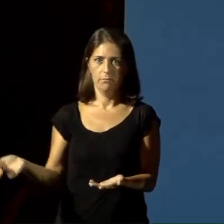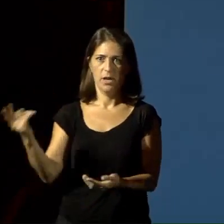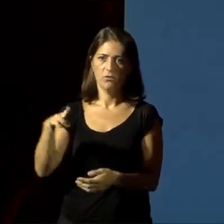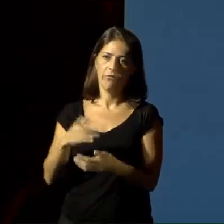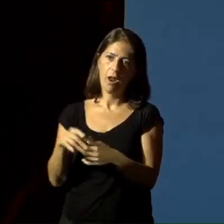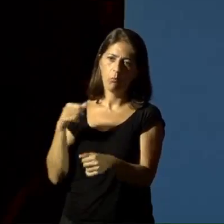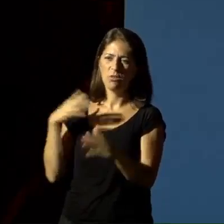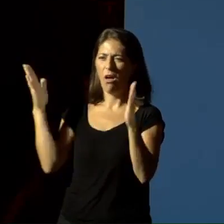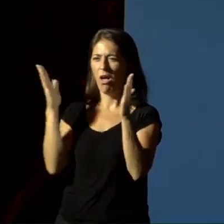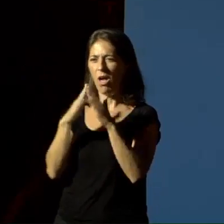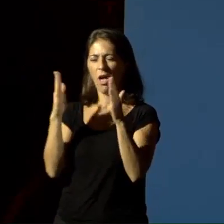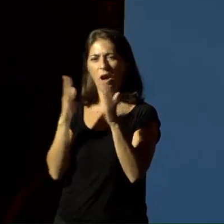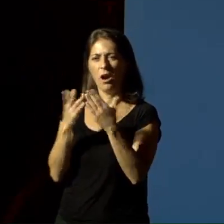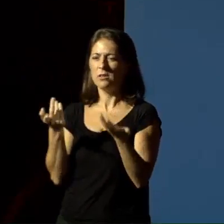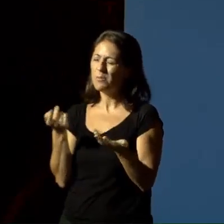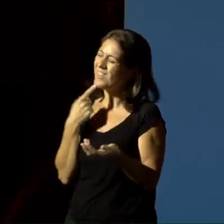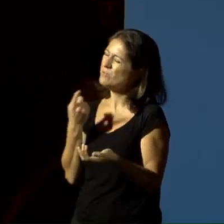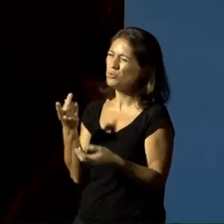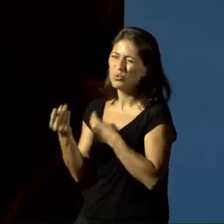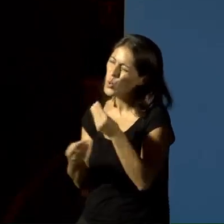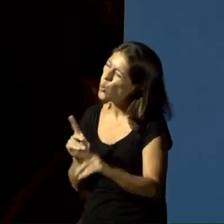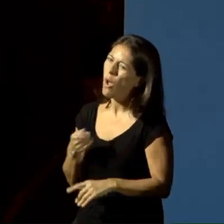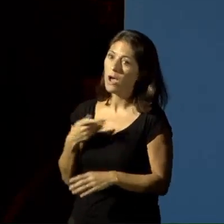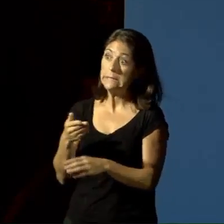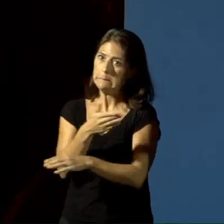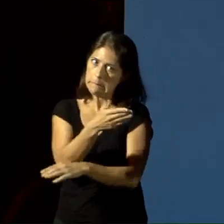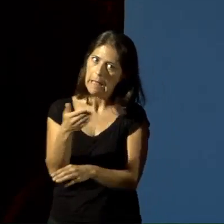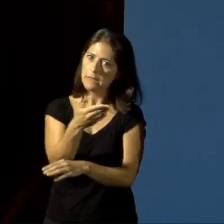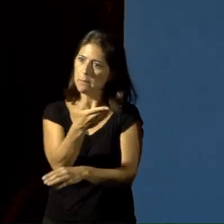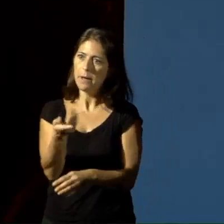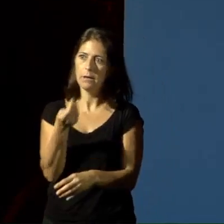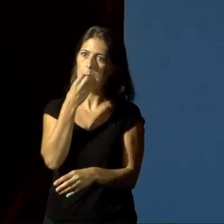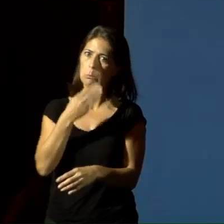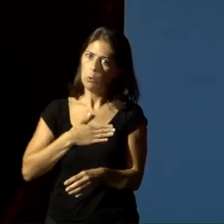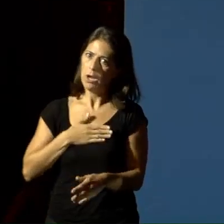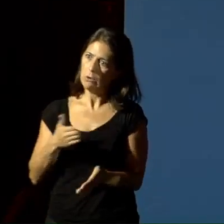desde que sales da casa da rachada, non o fagas, vai por ali, faite bon,